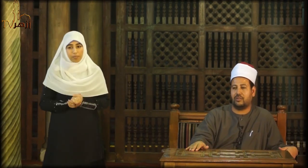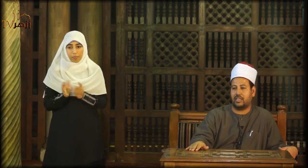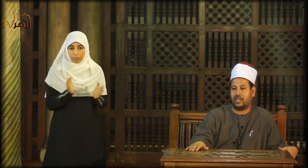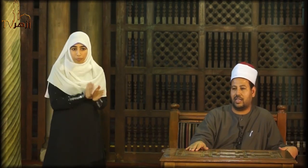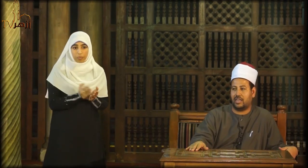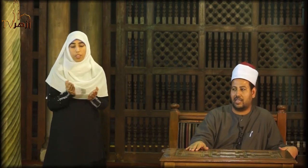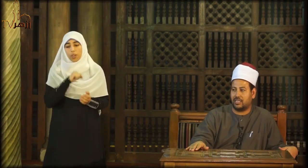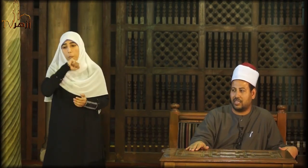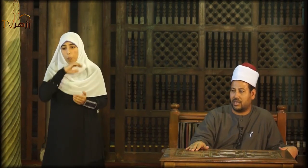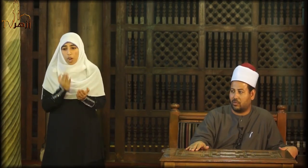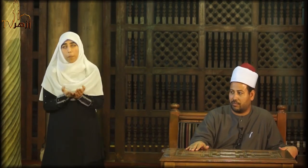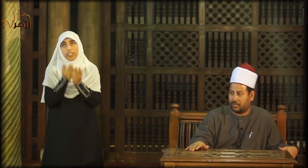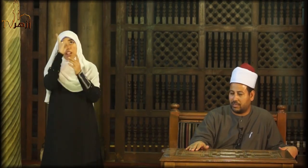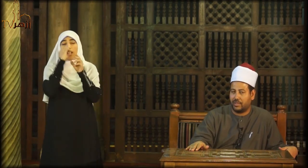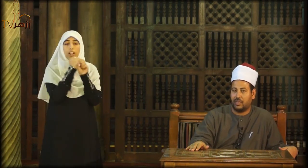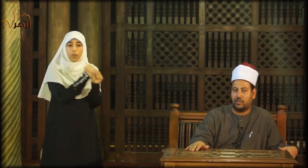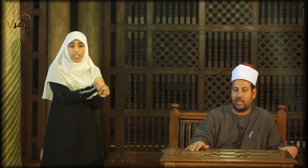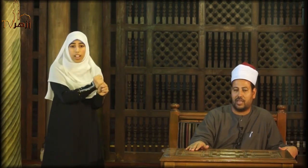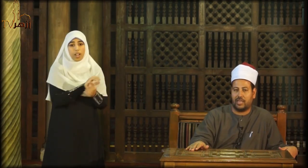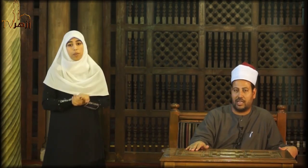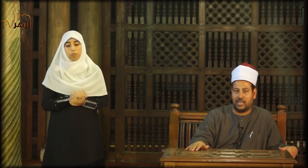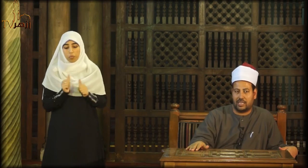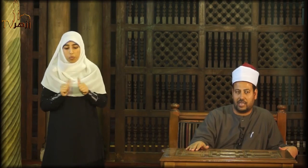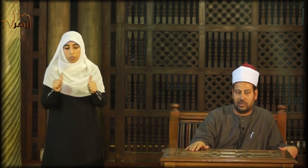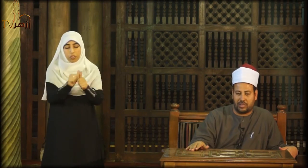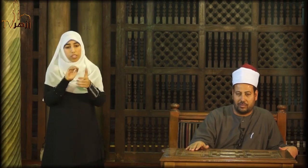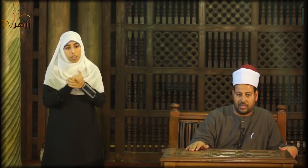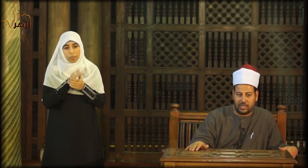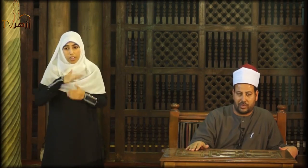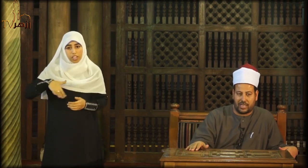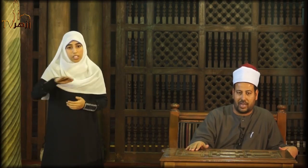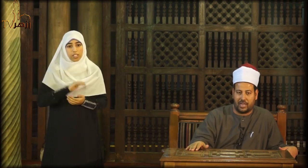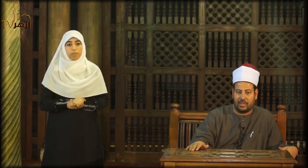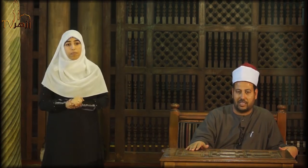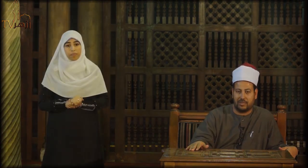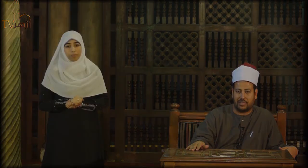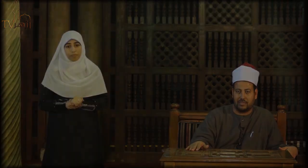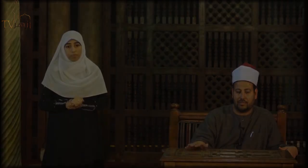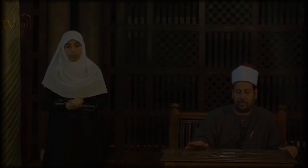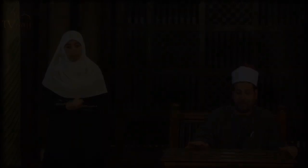تبارك وتعالى على سيدنا محمد وعلى آله وصحبه وسلم أجمعين.